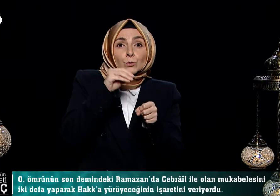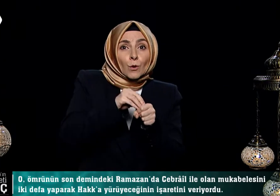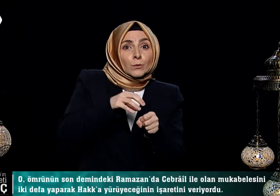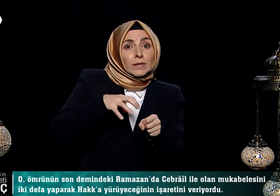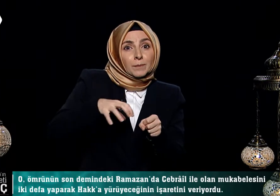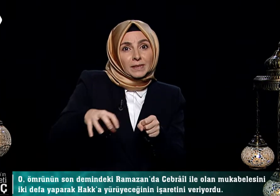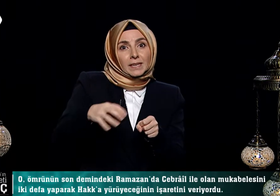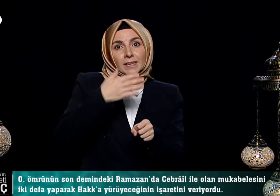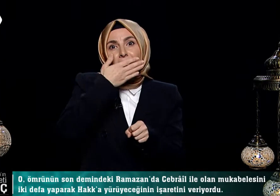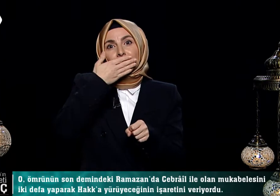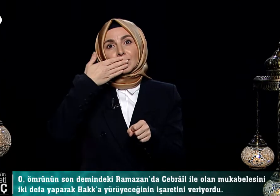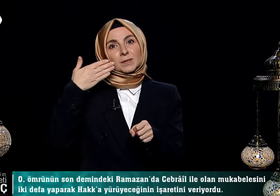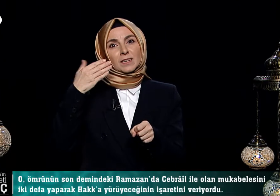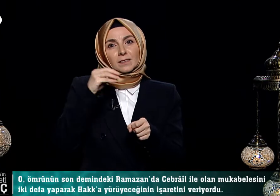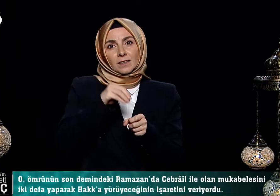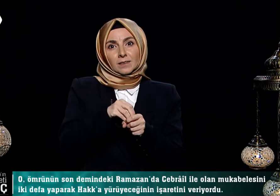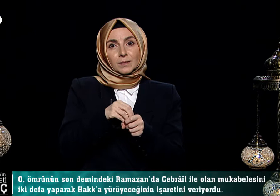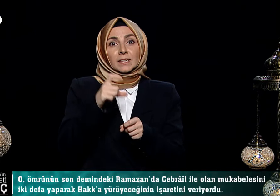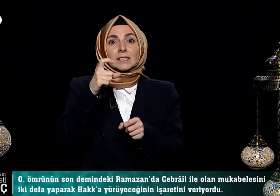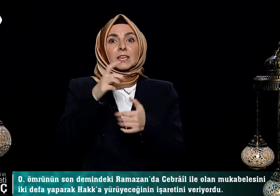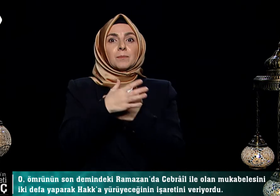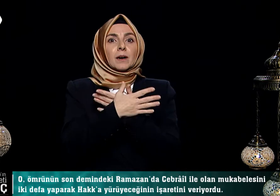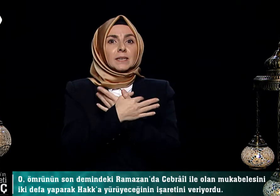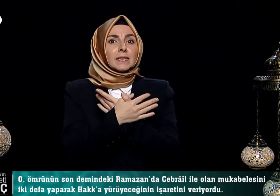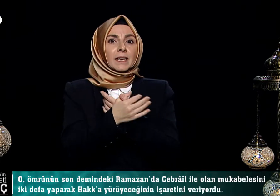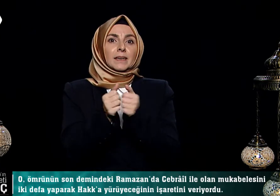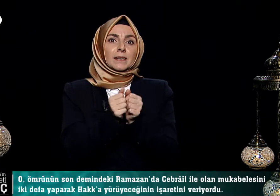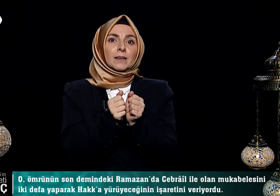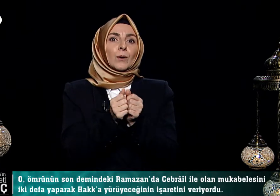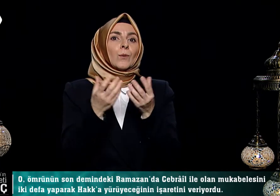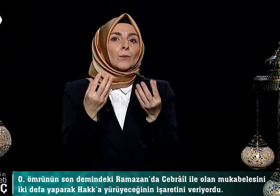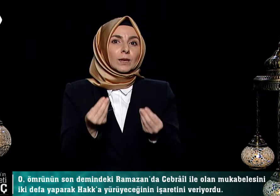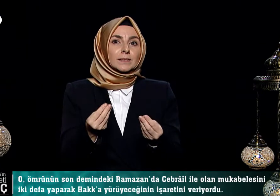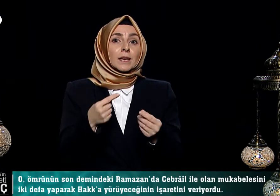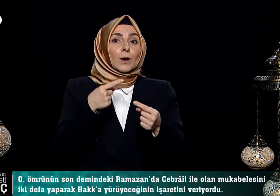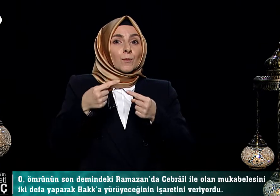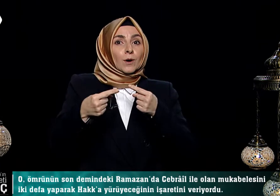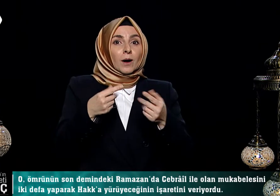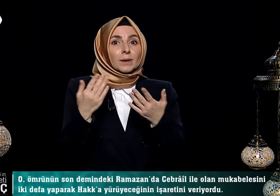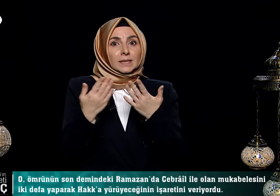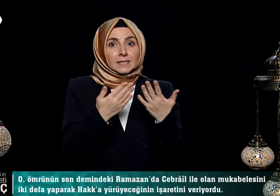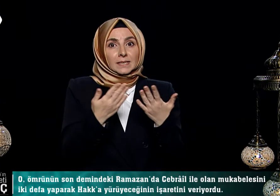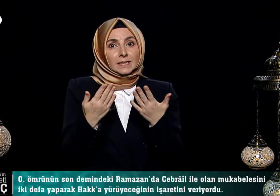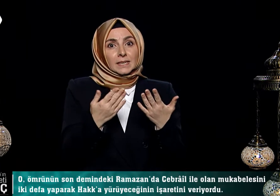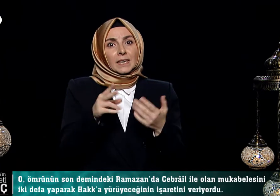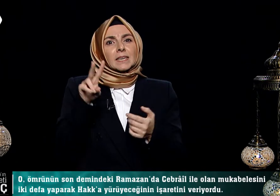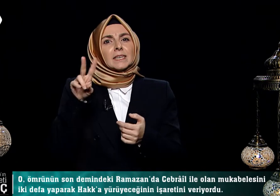son demindeki Ramazan'da Cebrail'le olan mukabelesini